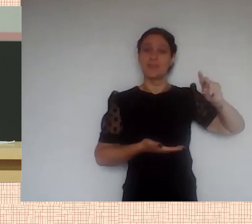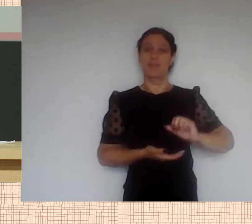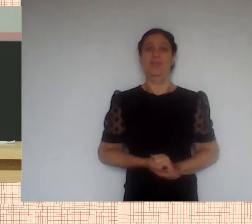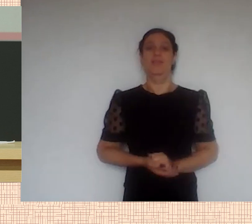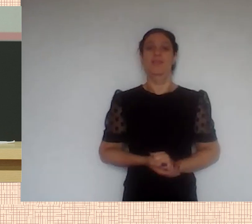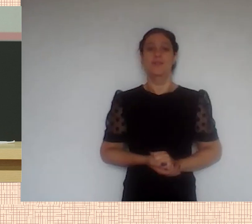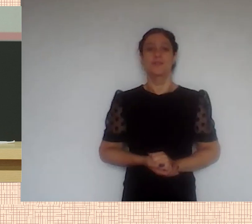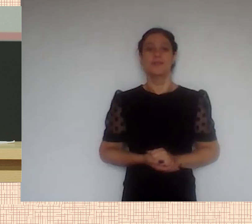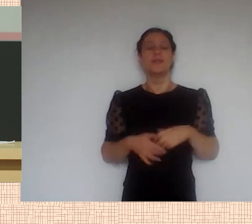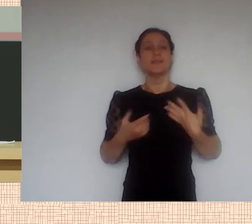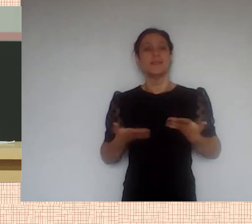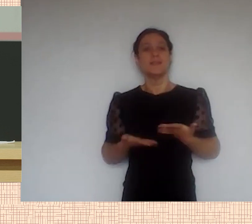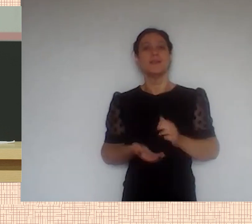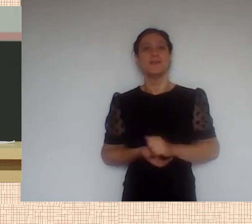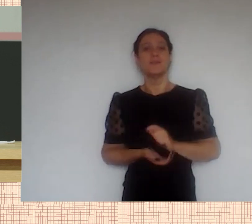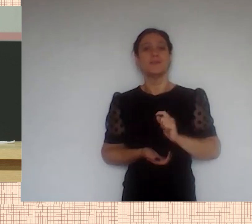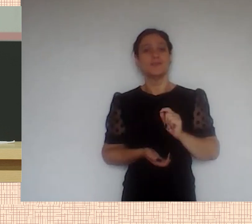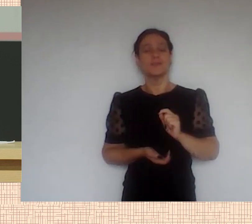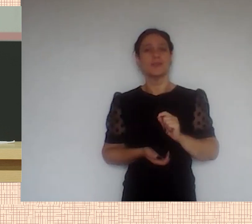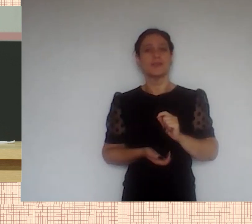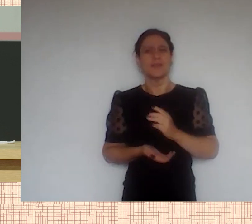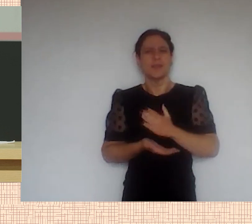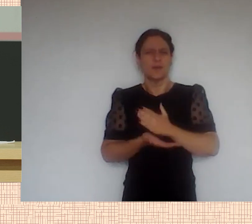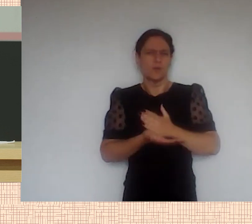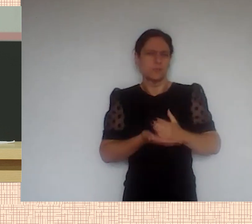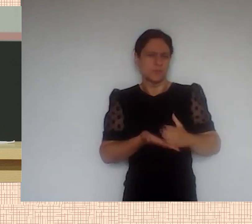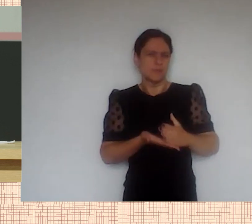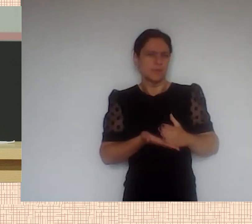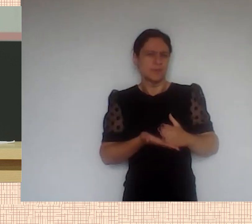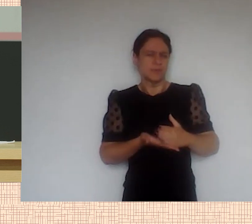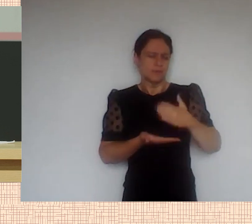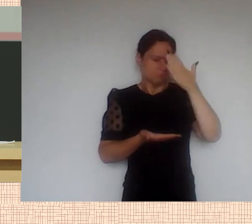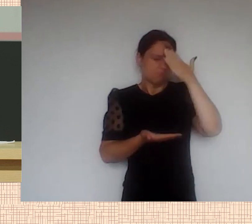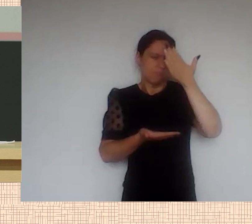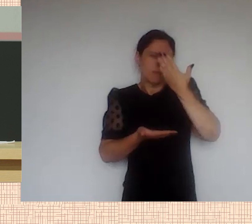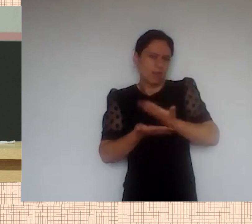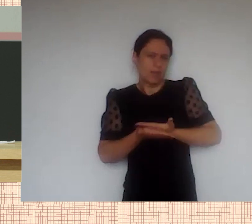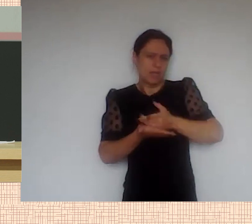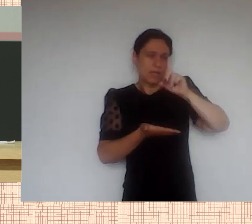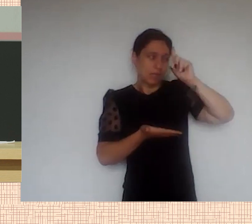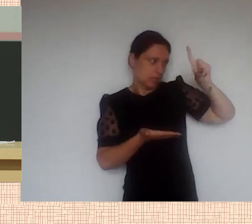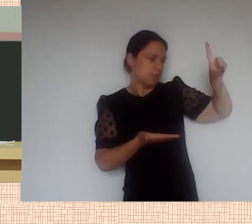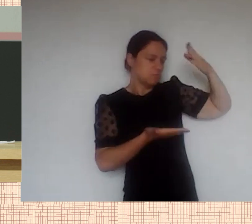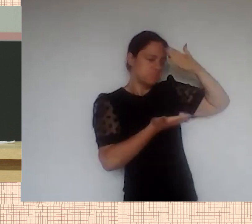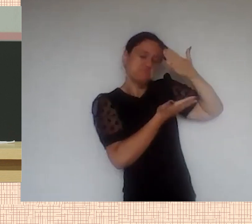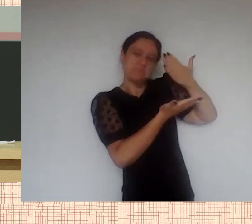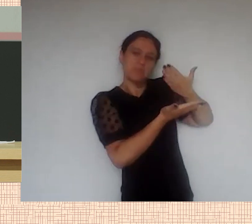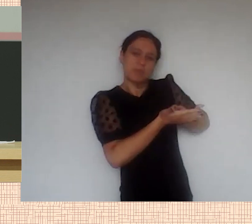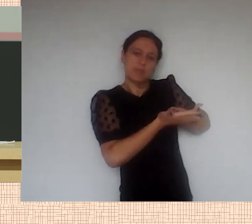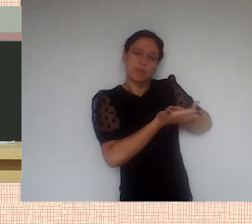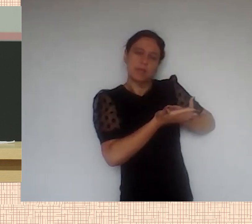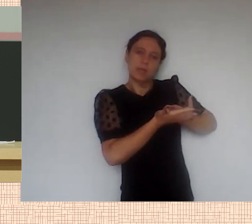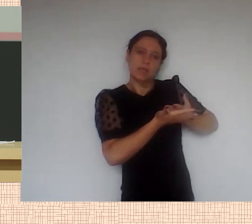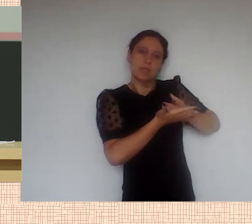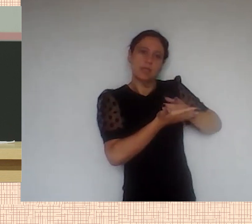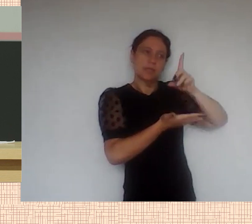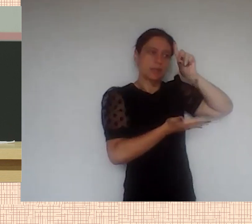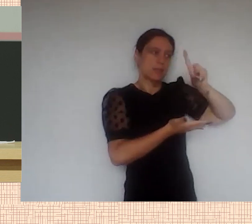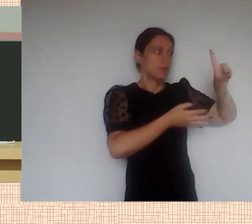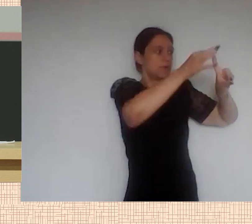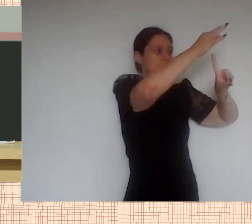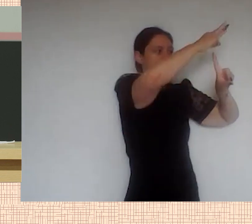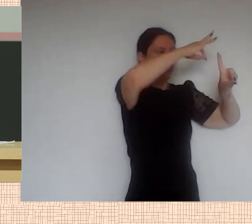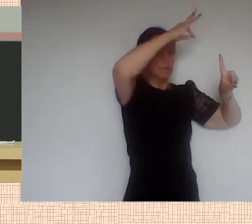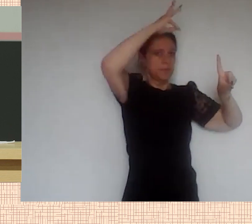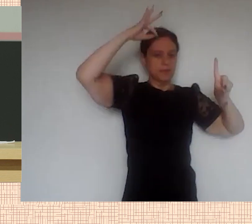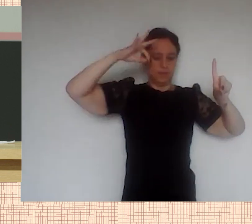e passaria, quando cresce no Senhor, o Espírito entraria nele como uma fonte